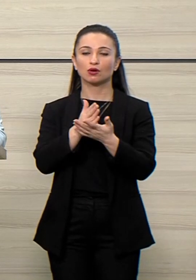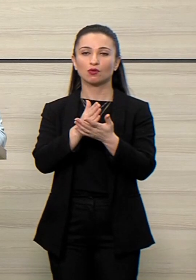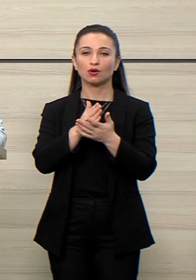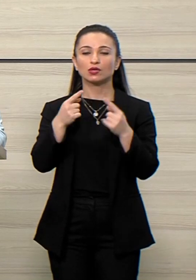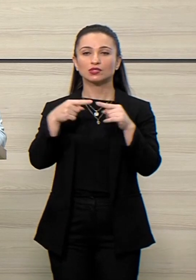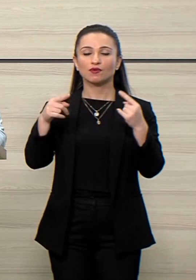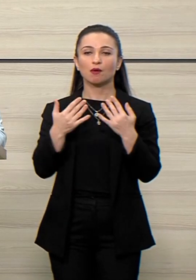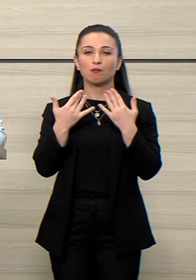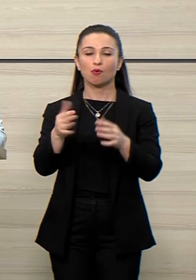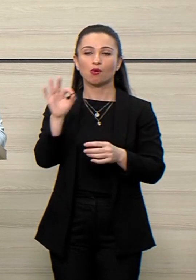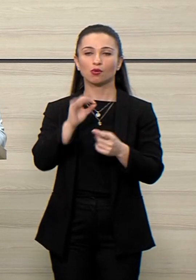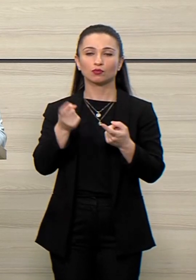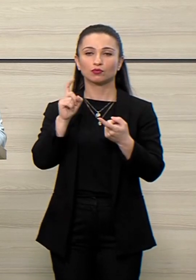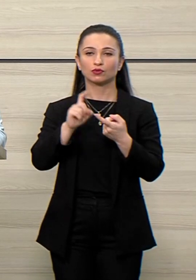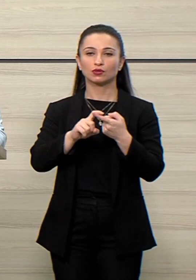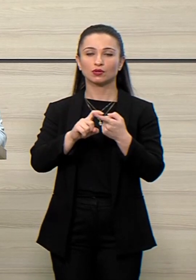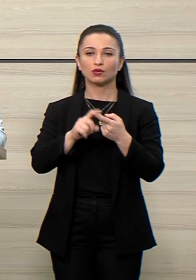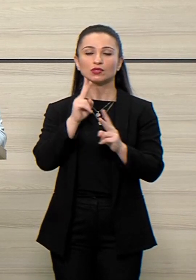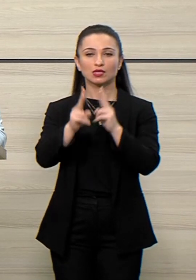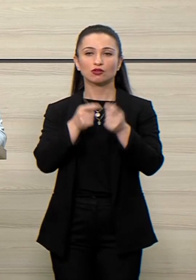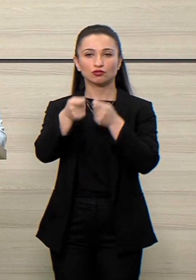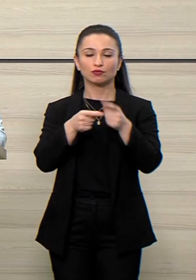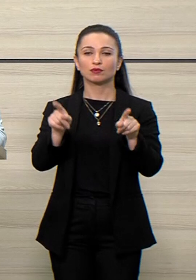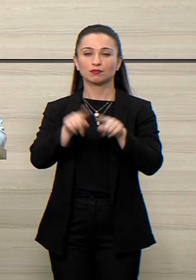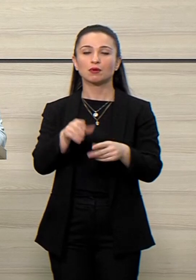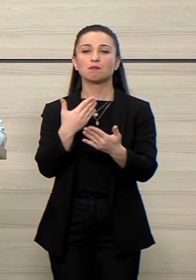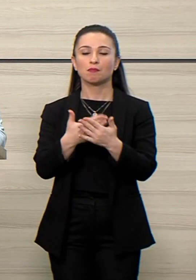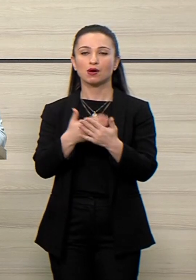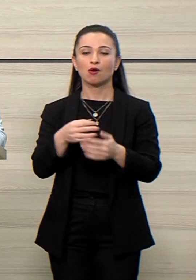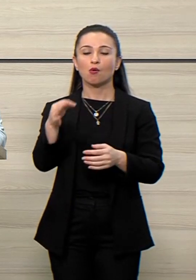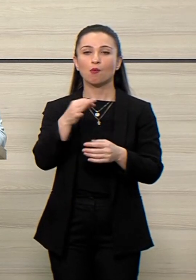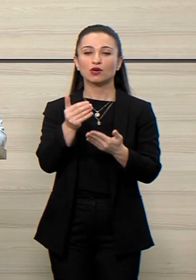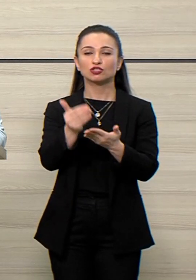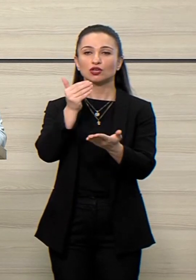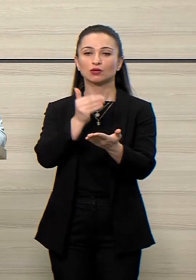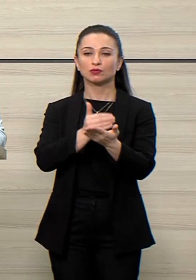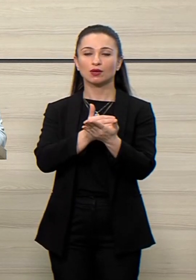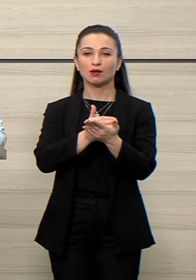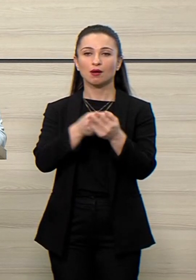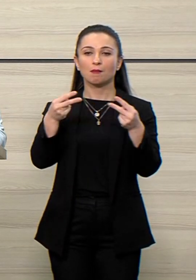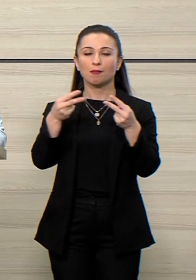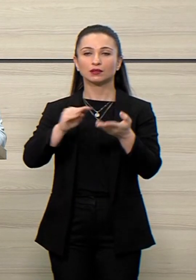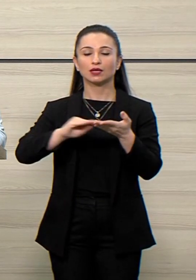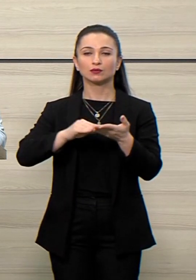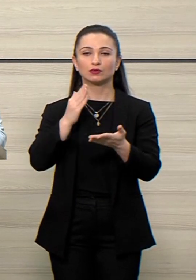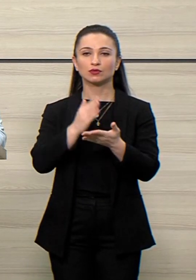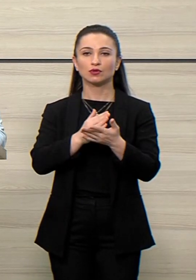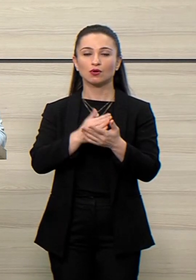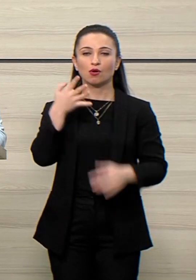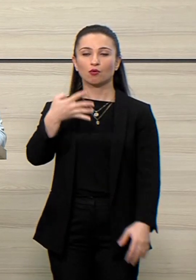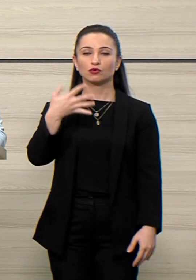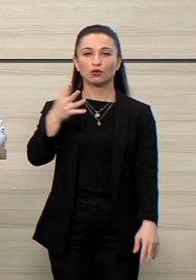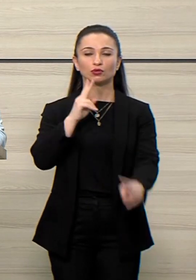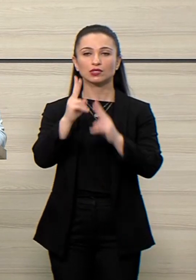შესული სხვა მოთხოვნების შემცველი საჩივრებიც, მაგალითად, უბნის შედეგების ბაცილობაზე დაწერილი არის